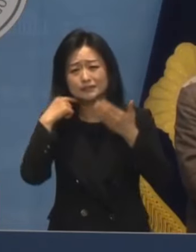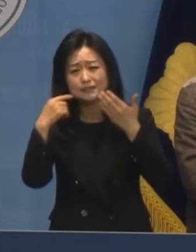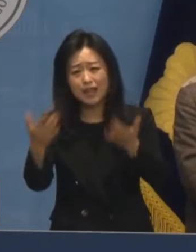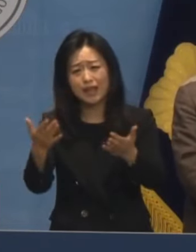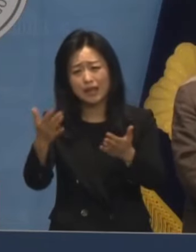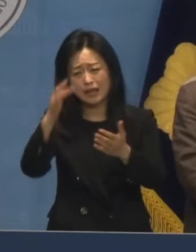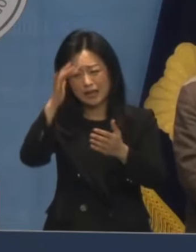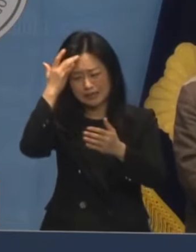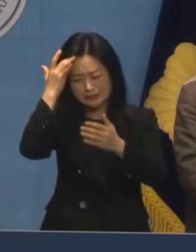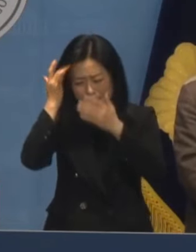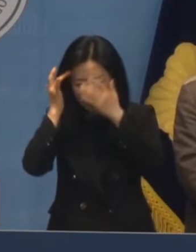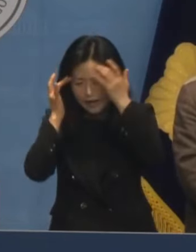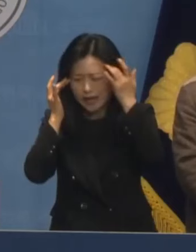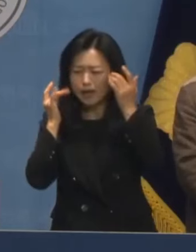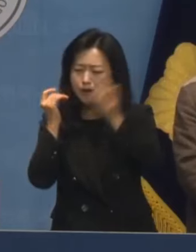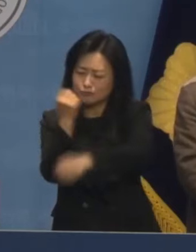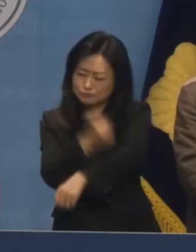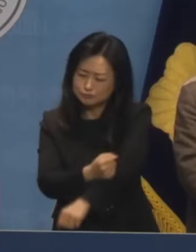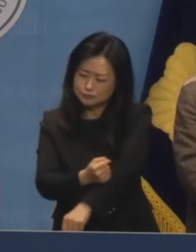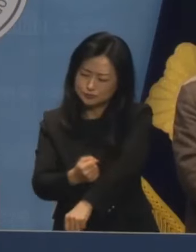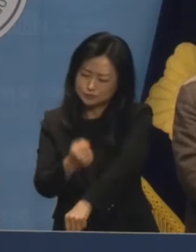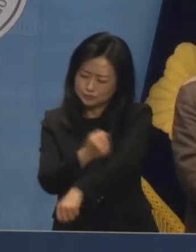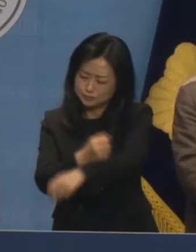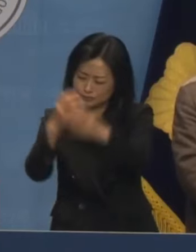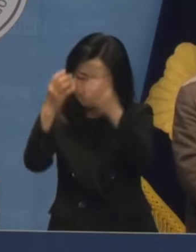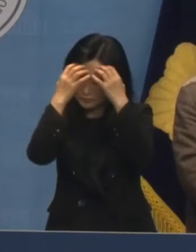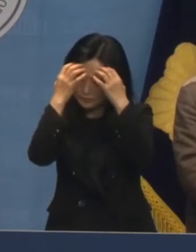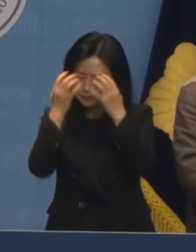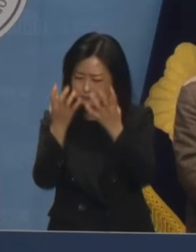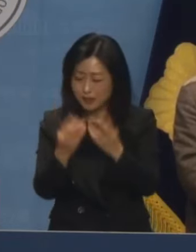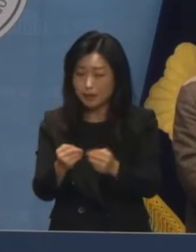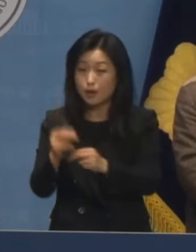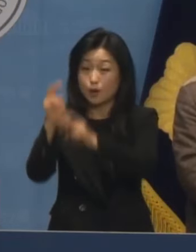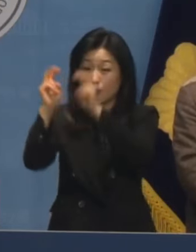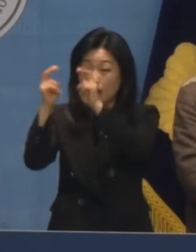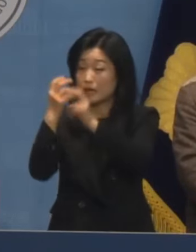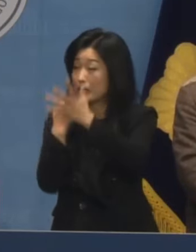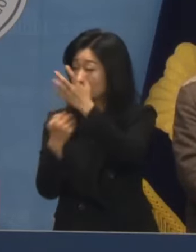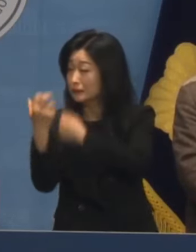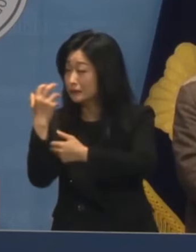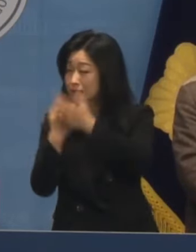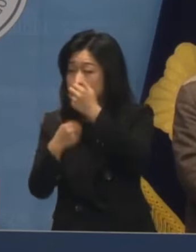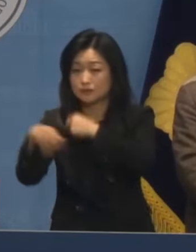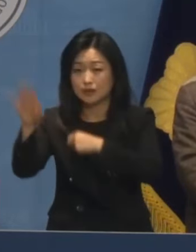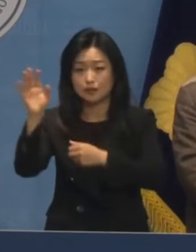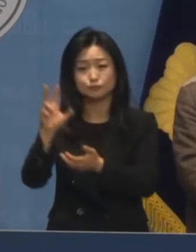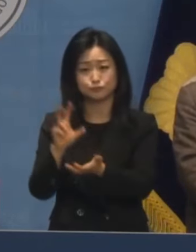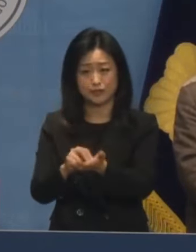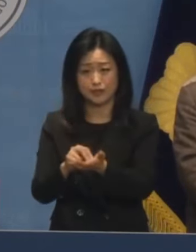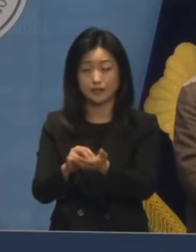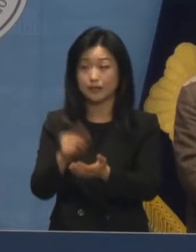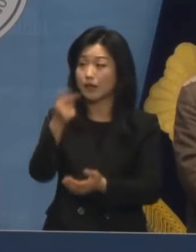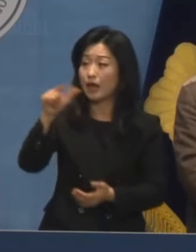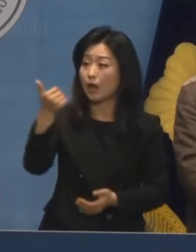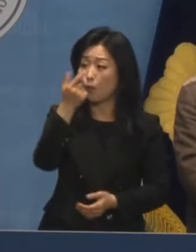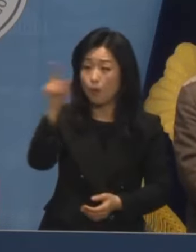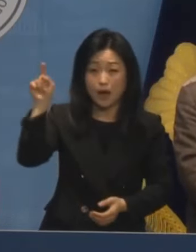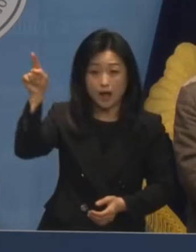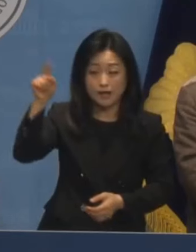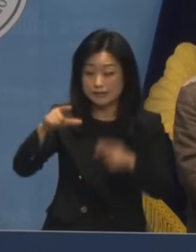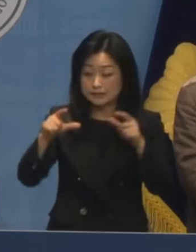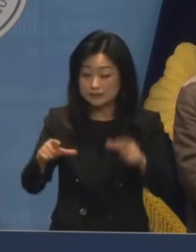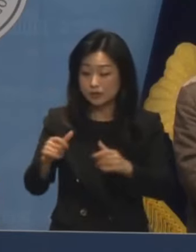열악한 노동환경이 자리하고 있으며 기업의 사회적 책임은 여전히 부족한 실정입니다 하나 오시는 지역